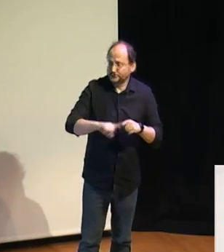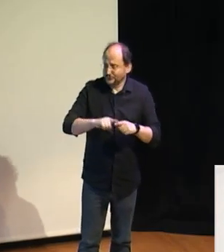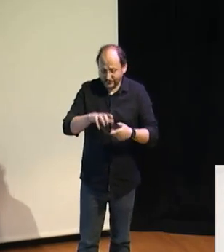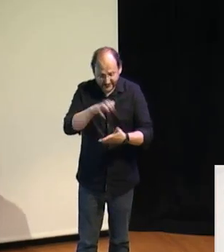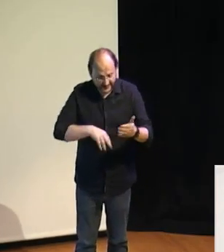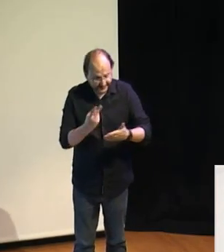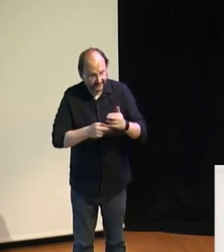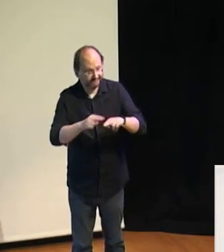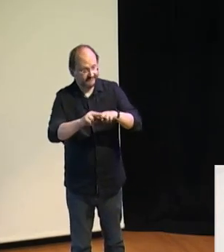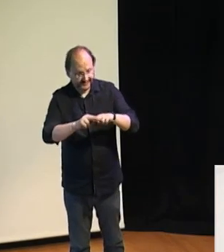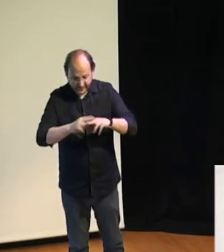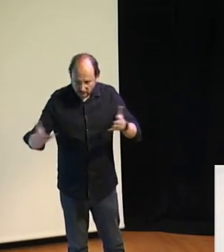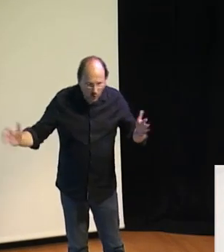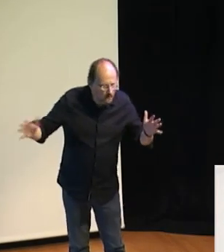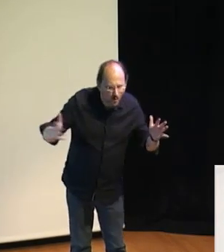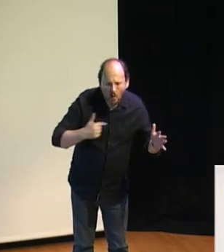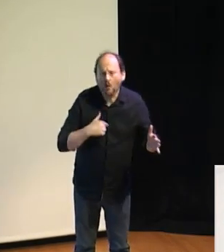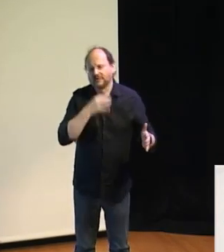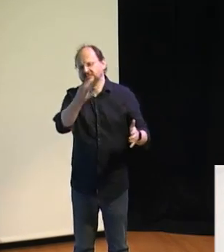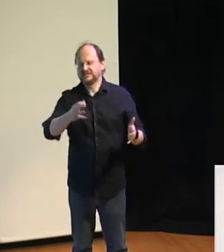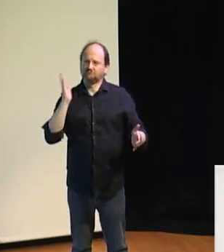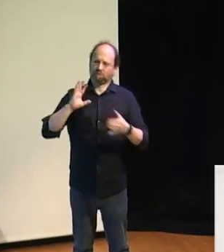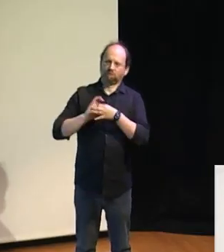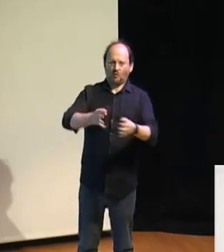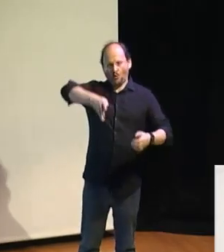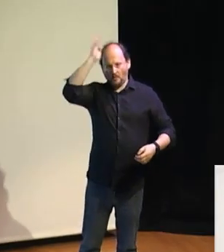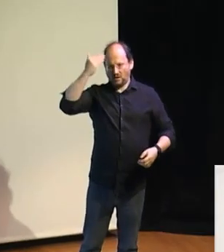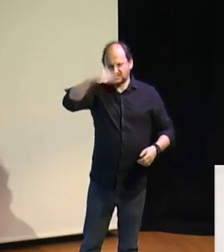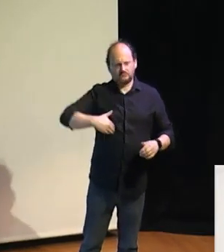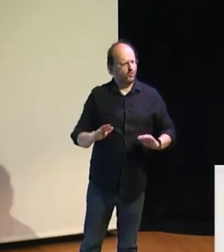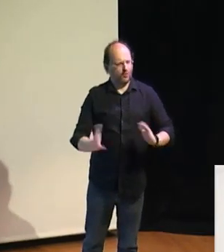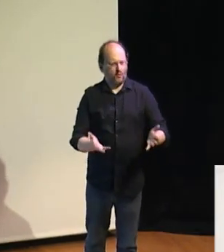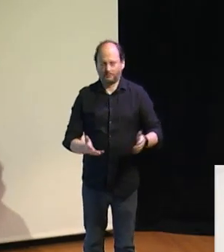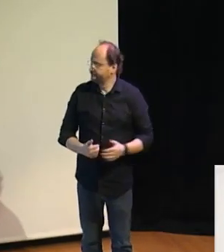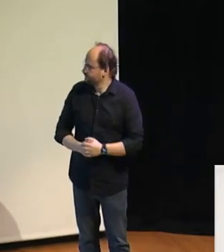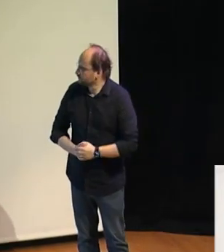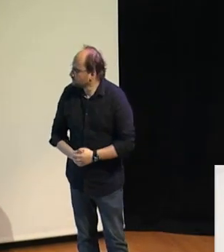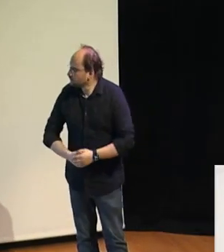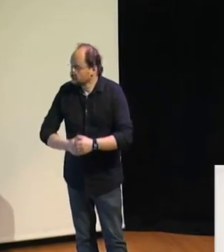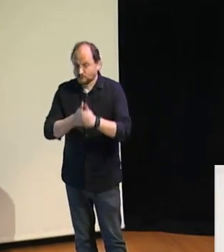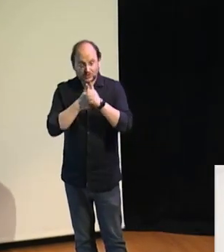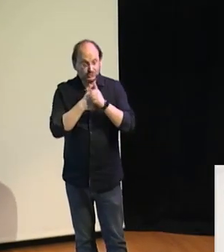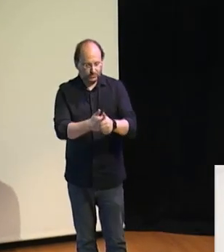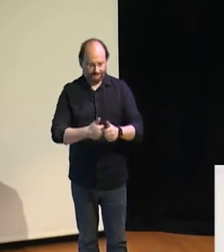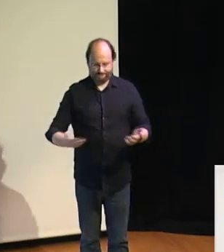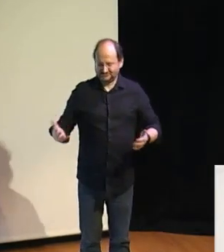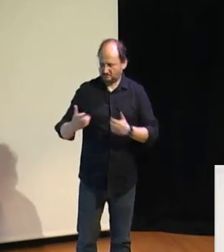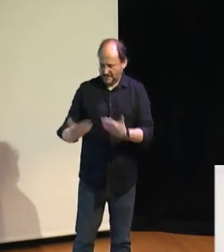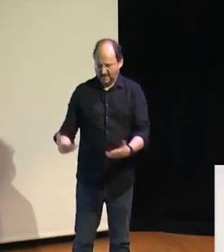On peut toujours travailler à partir de traces dans les images, mais pour pouvoir dire qu'il